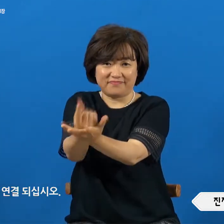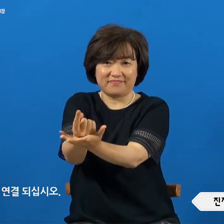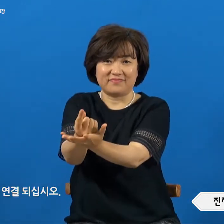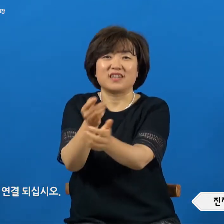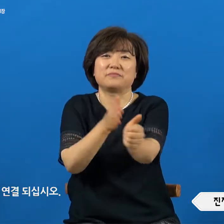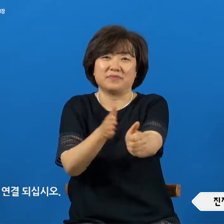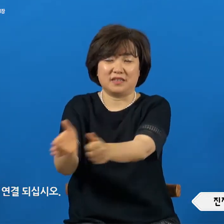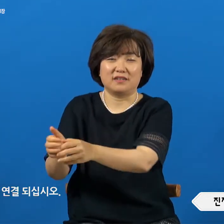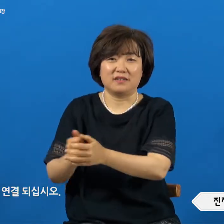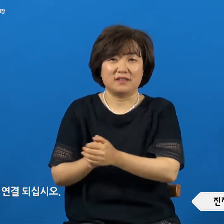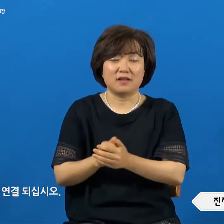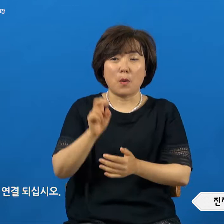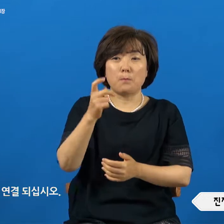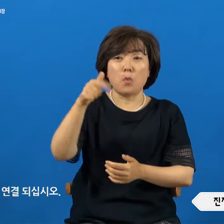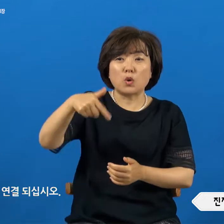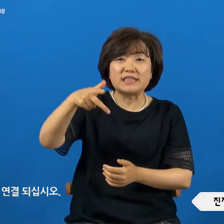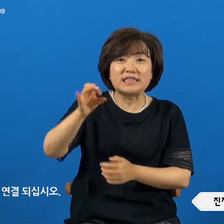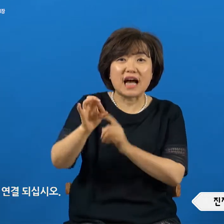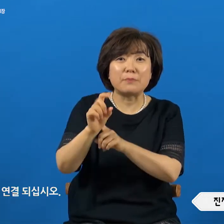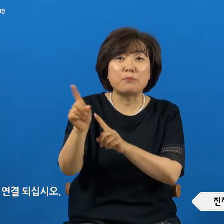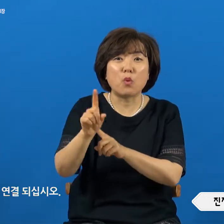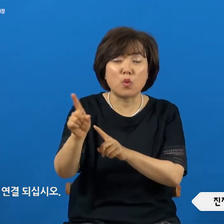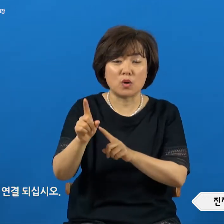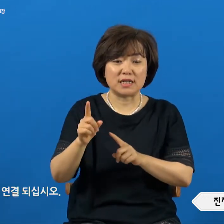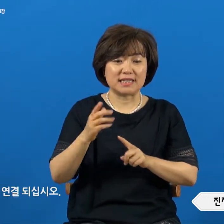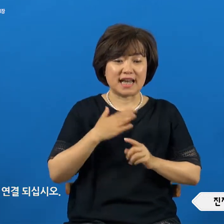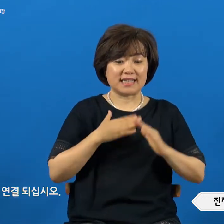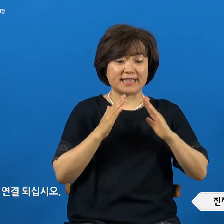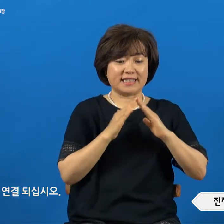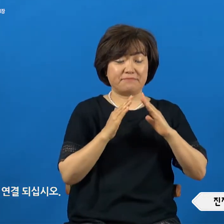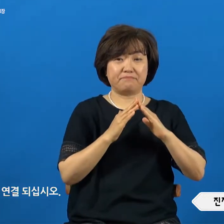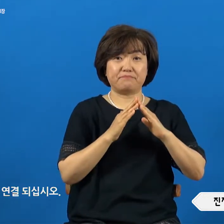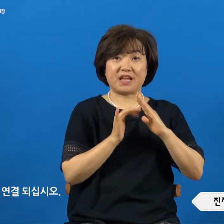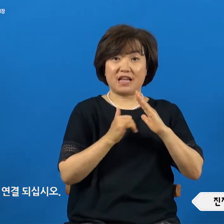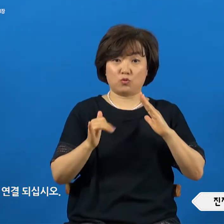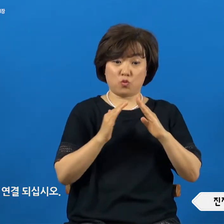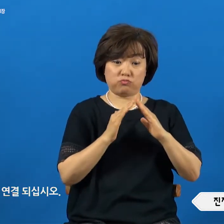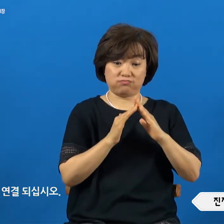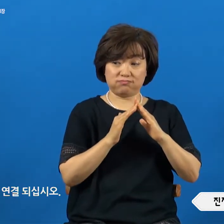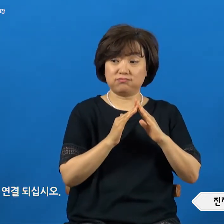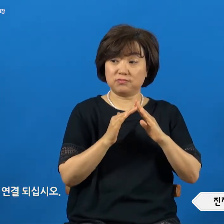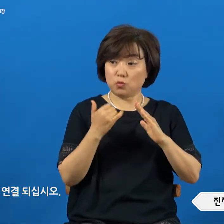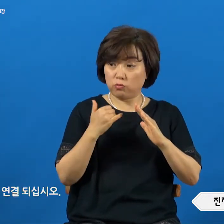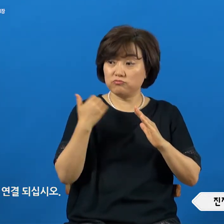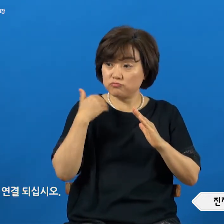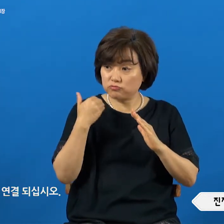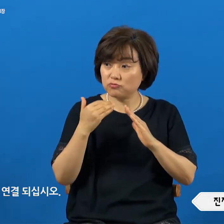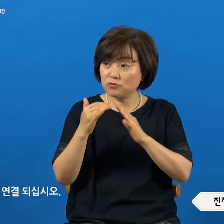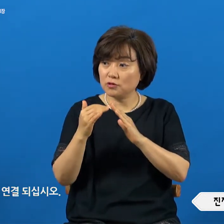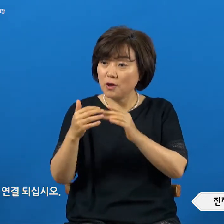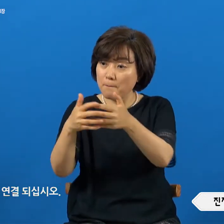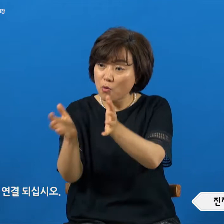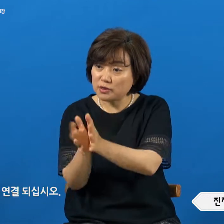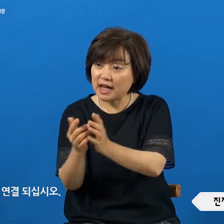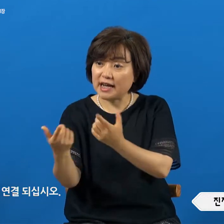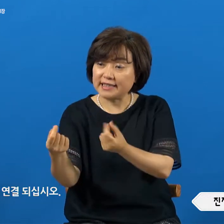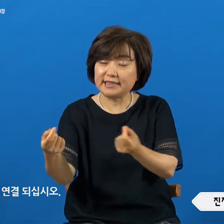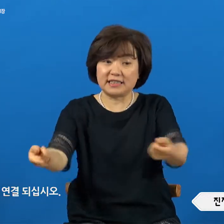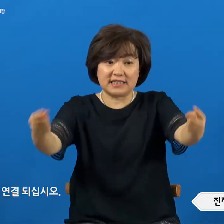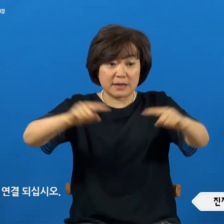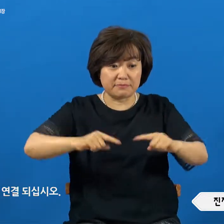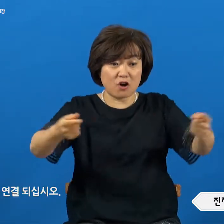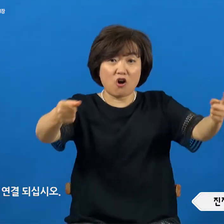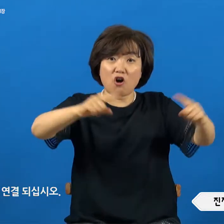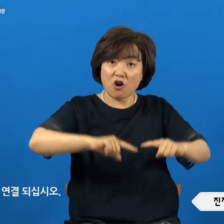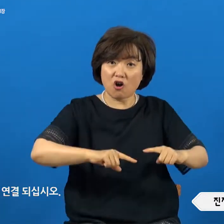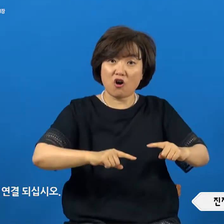목장에 오픈하우스를 하고 있습니다. 그 목장은 작은 모임입니다. 믿음의 작은 공동체입니다. 그